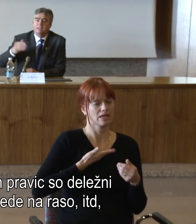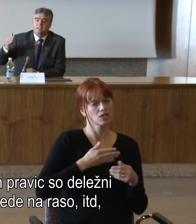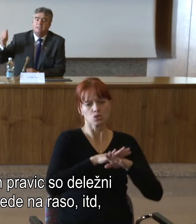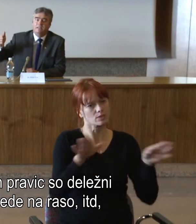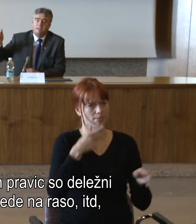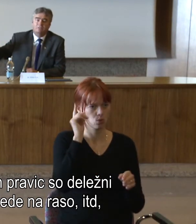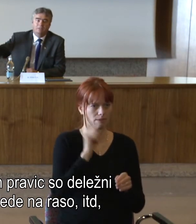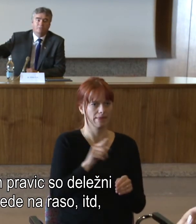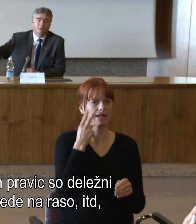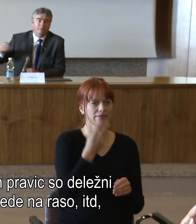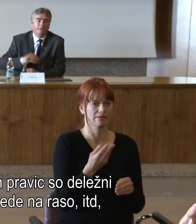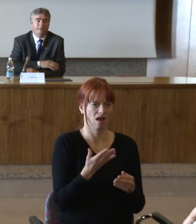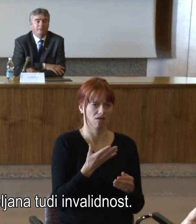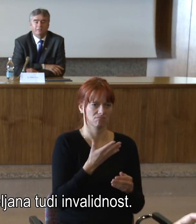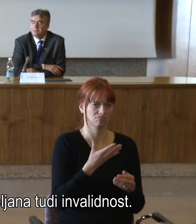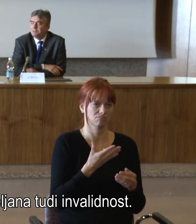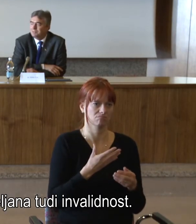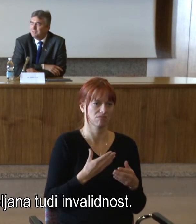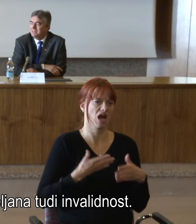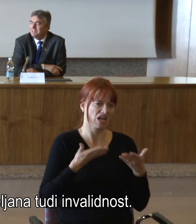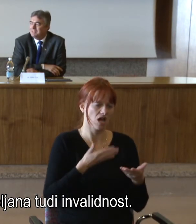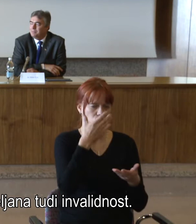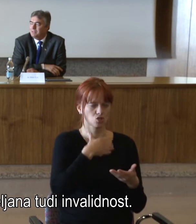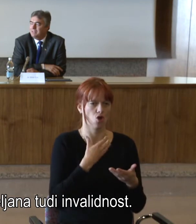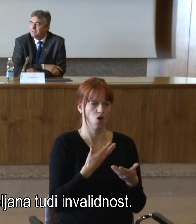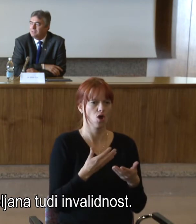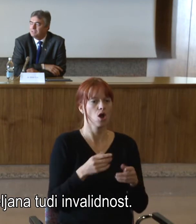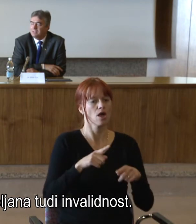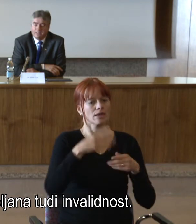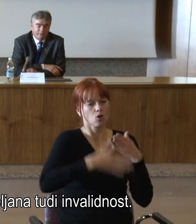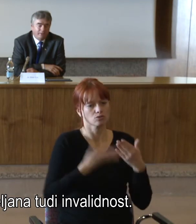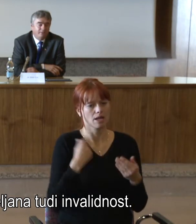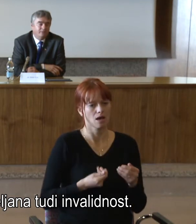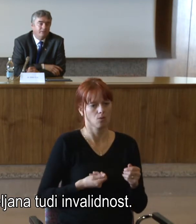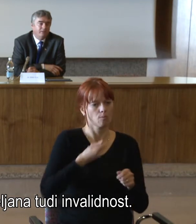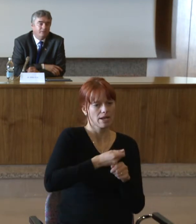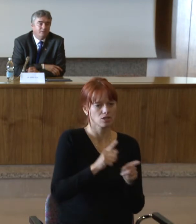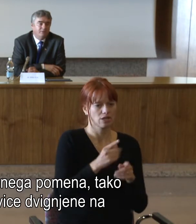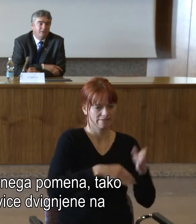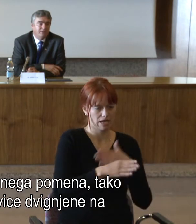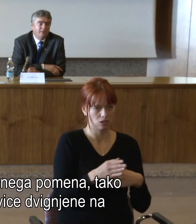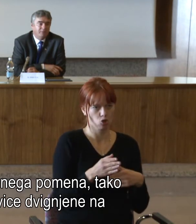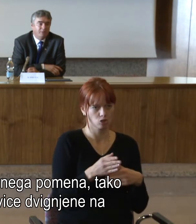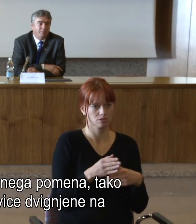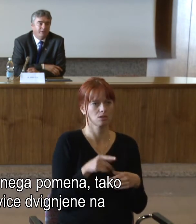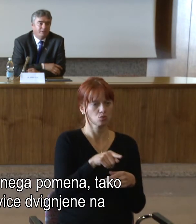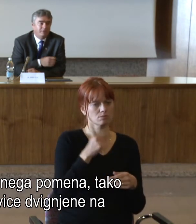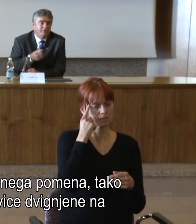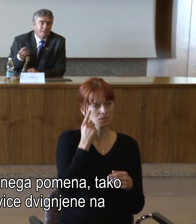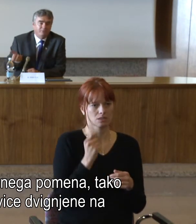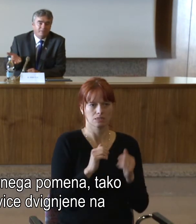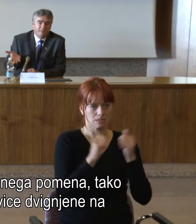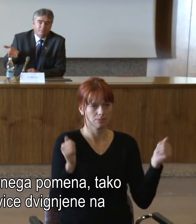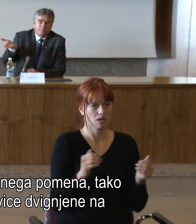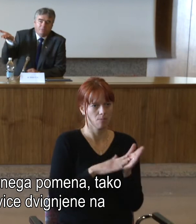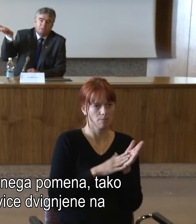ljudem, ne glede na raso in tako naprej, in na koncu je bila upeljana tudi še ta invalidnost. To se mi zdi izjemnega pomena, tako da